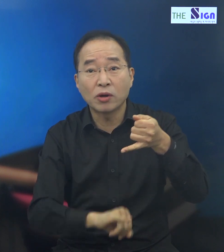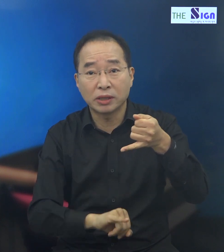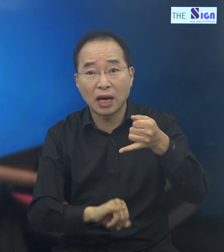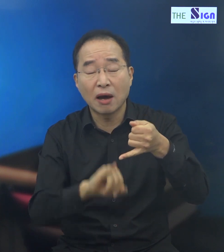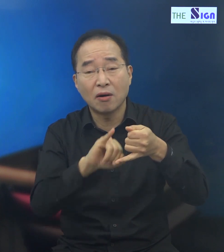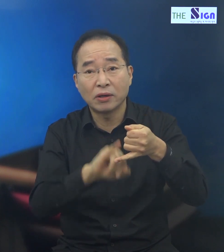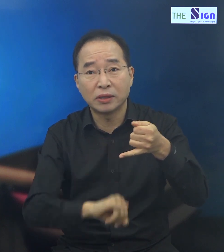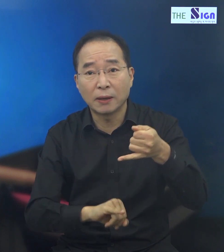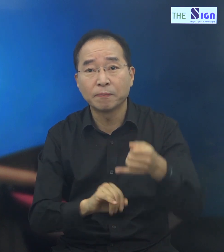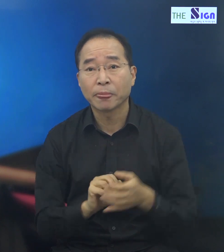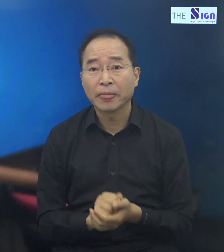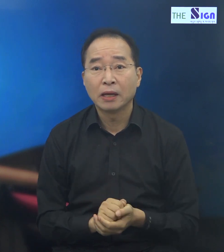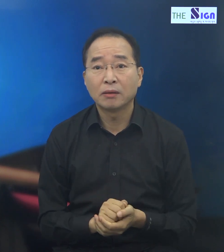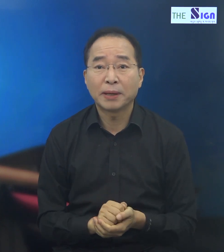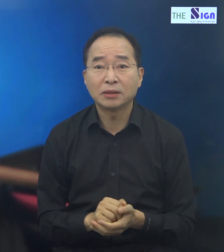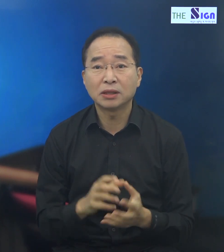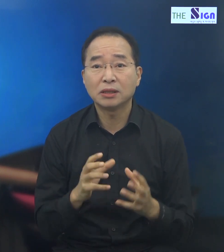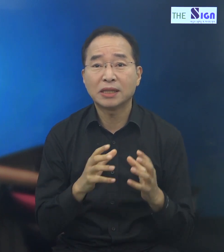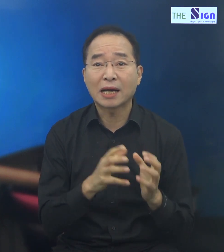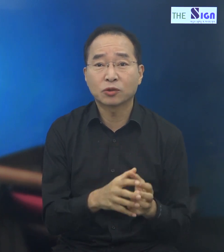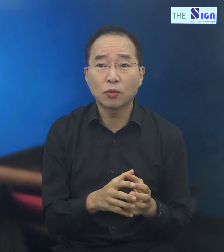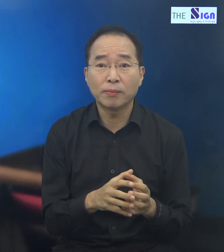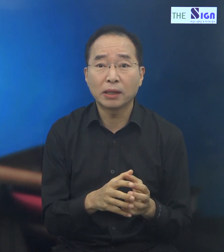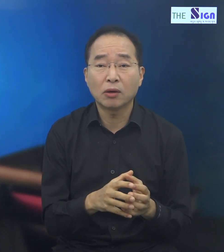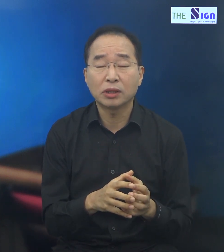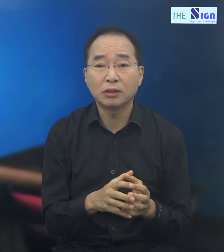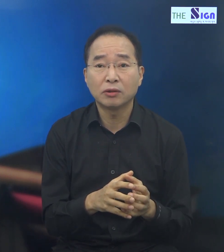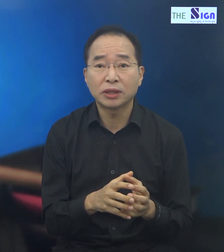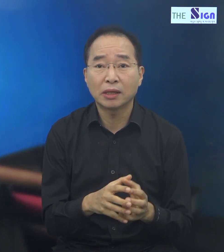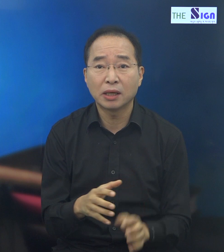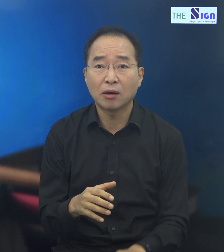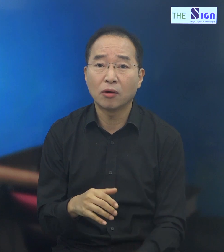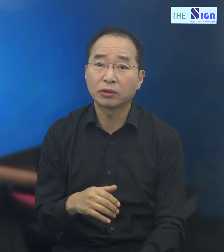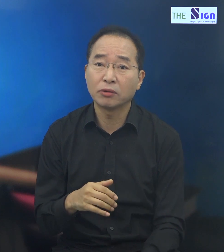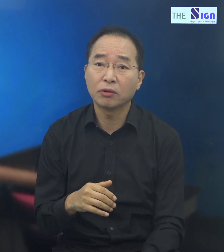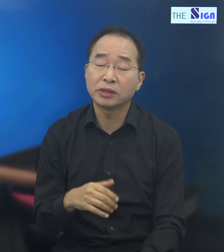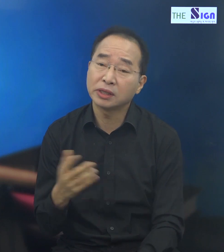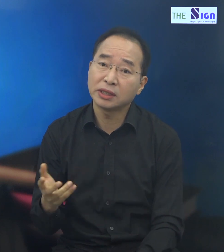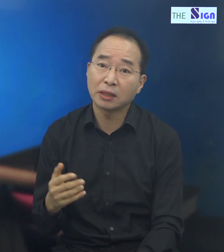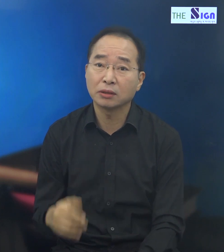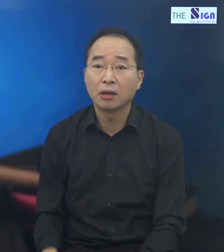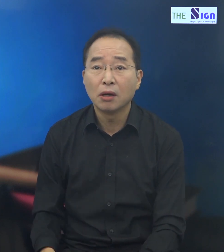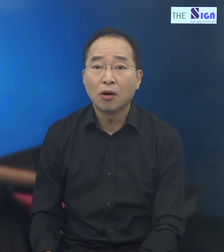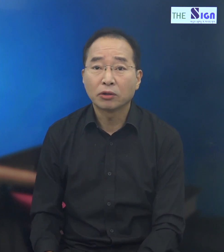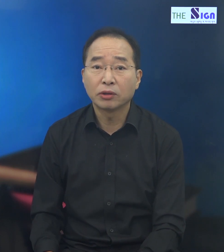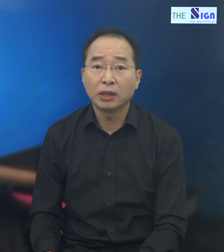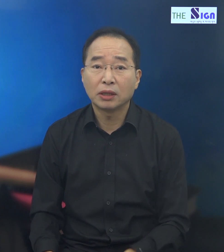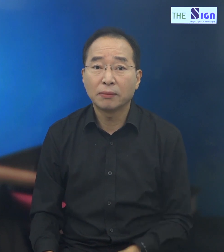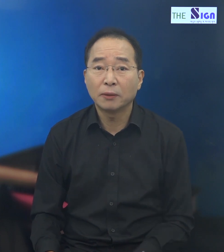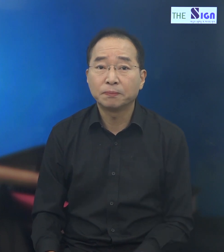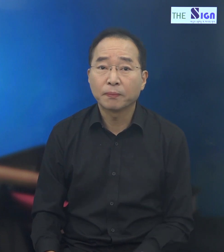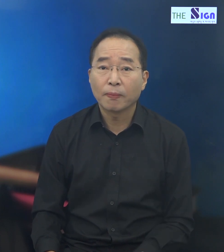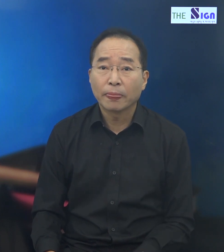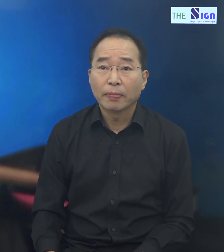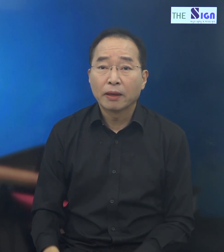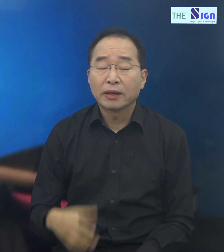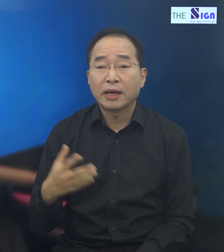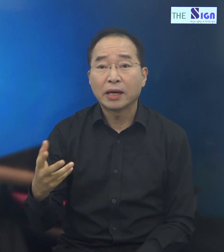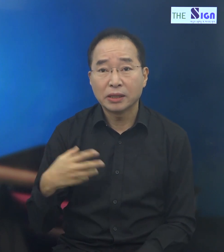어기다. 이건 반드시 약속만 어기는 것이 아니라 어떤 걸 지키지 않는, 어떤 게 있냐면 계약이나